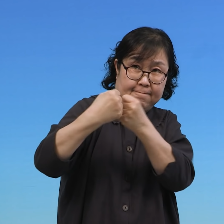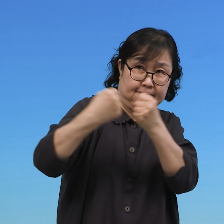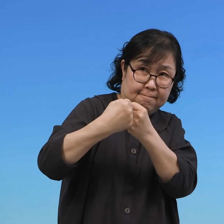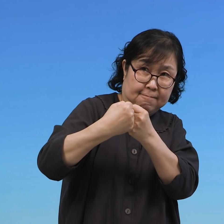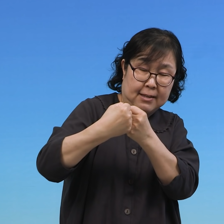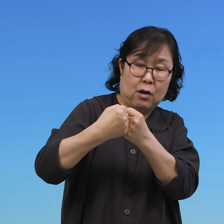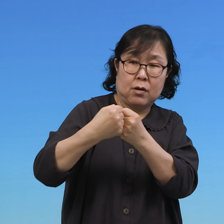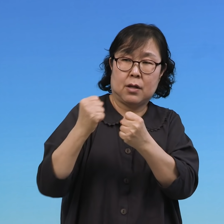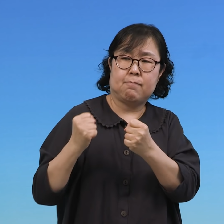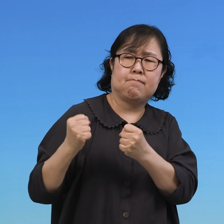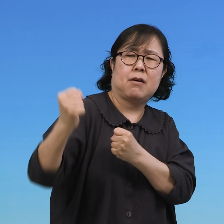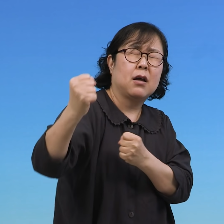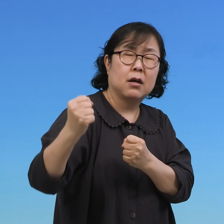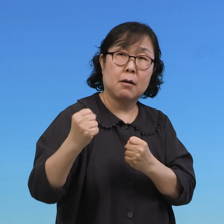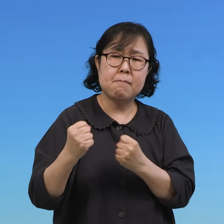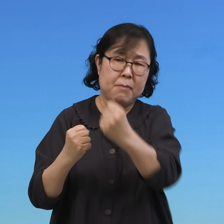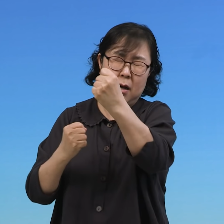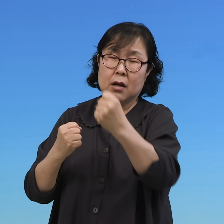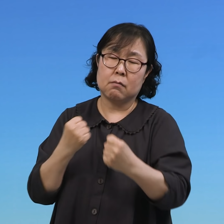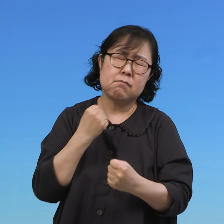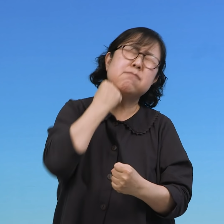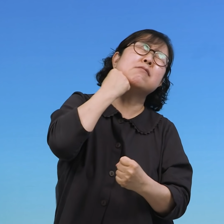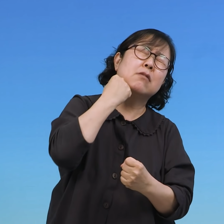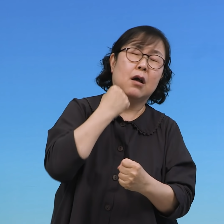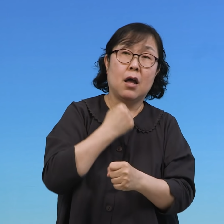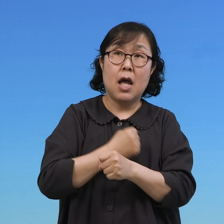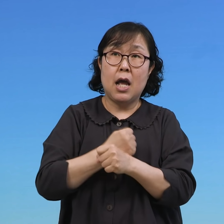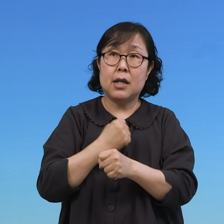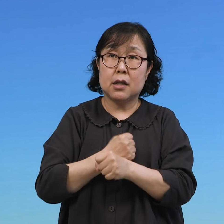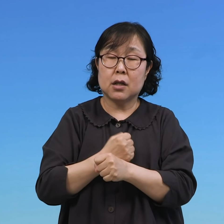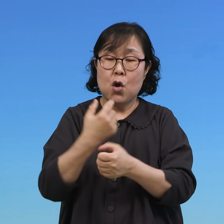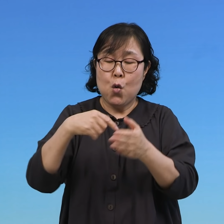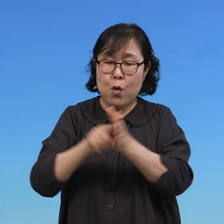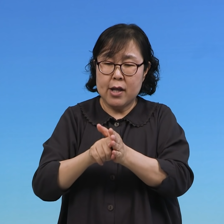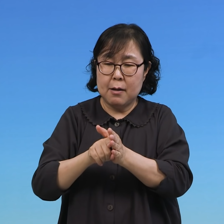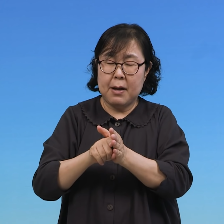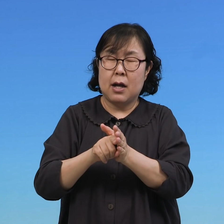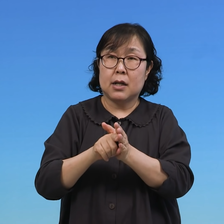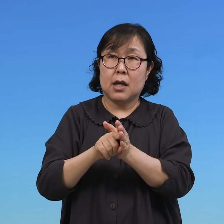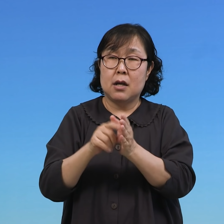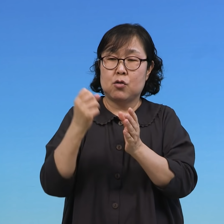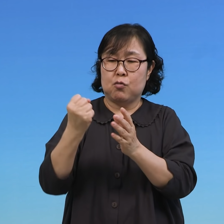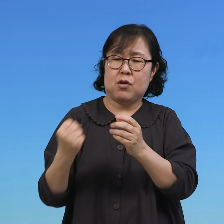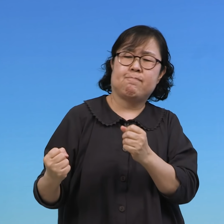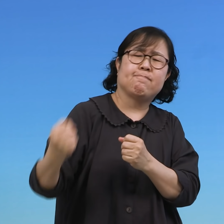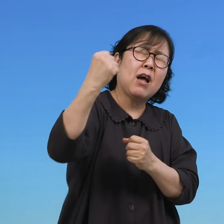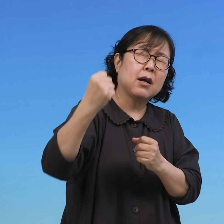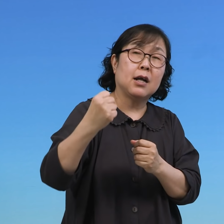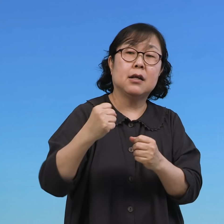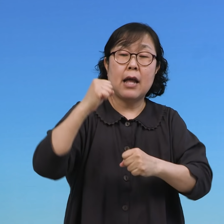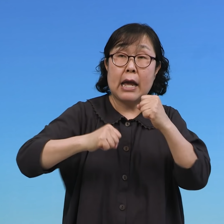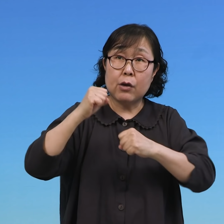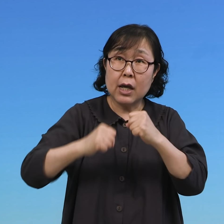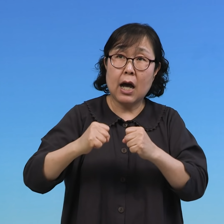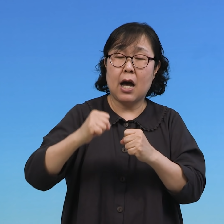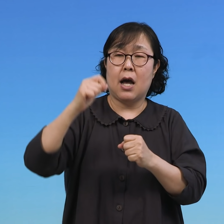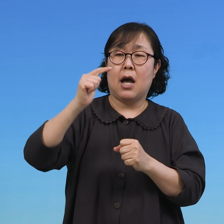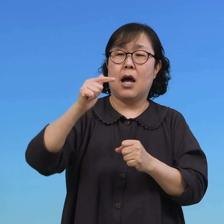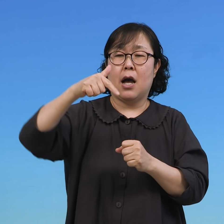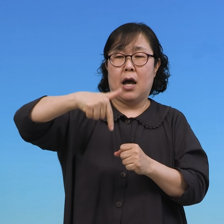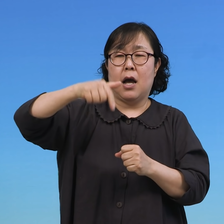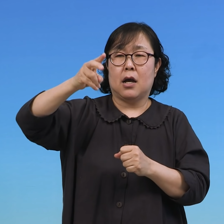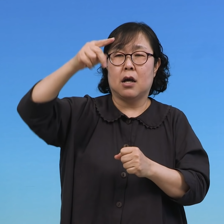우락부락한 그 두 격투사들이 이제 상대방을 한 방에 때려 눕히기 위하여 주먹을 휘두르는 그